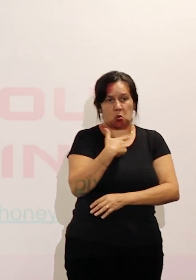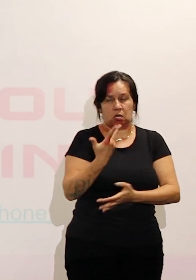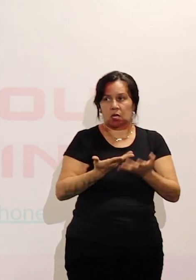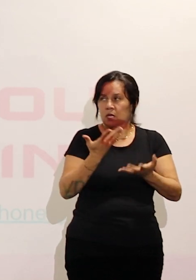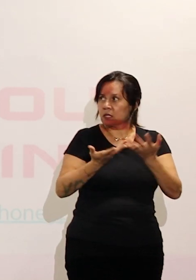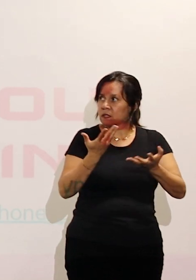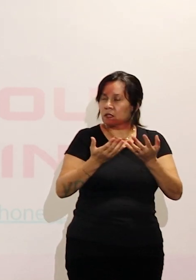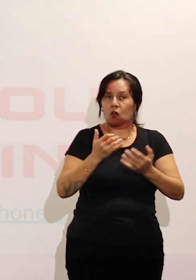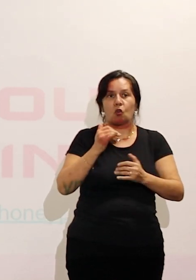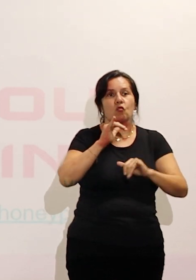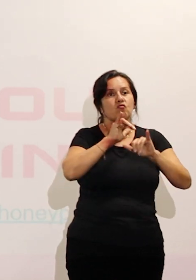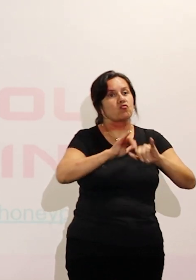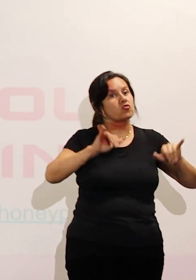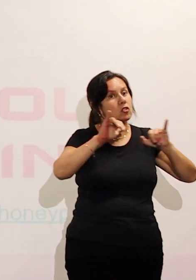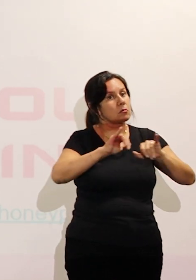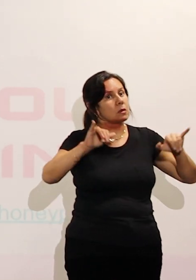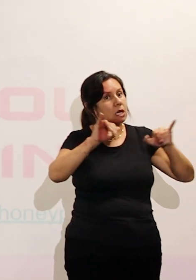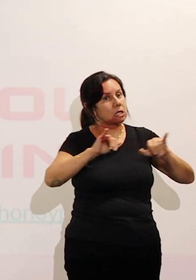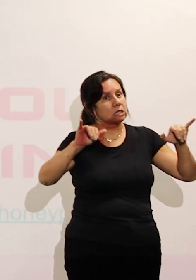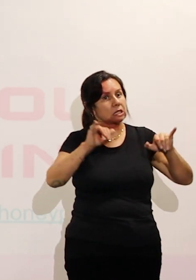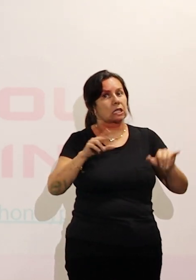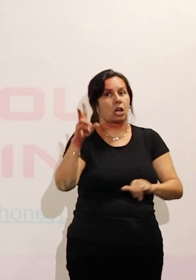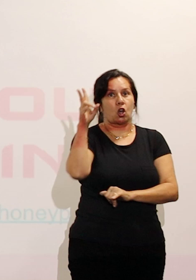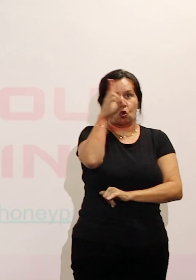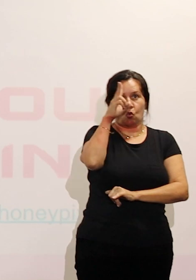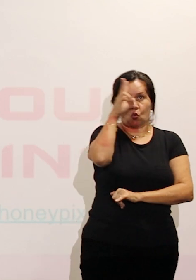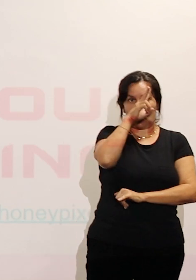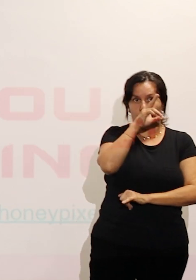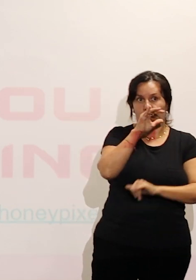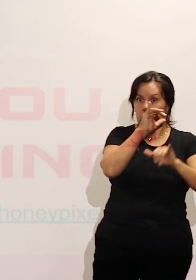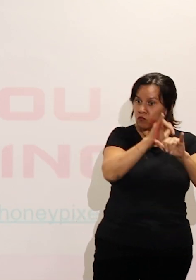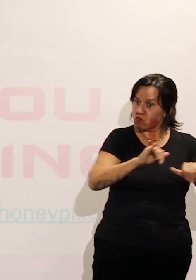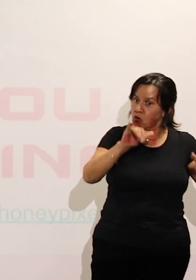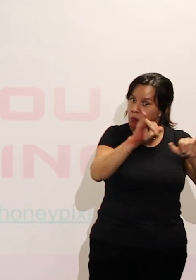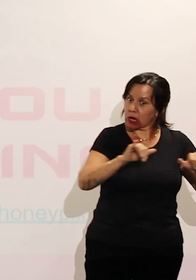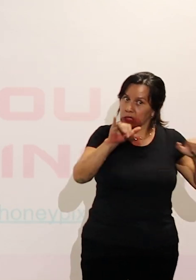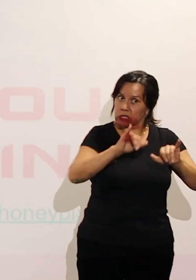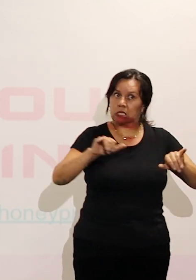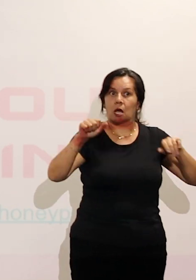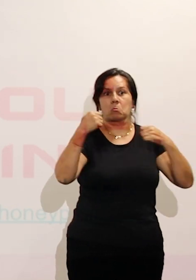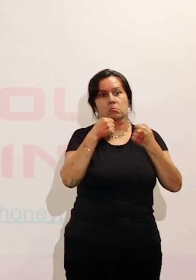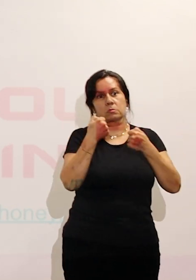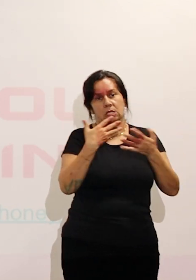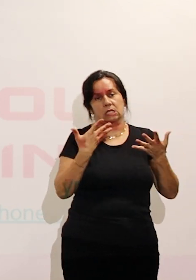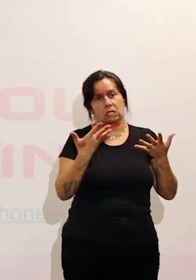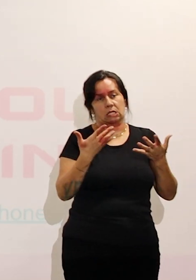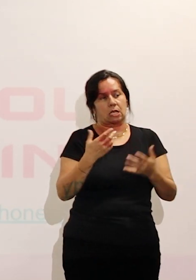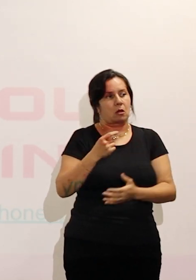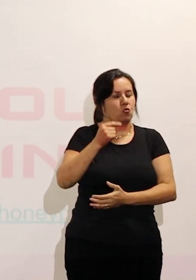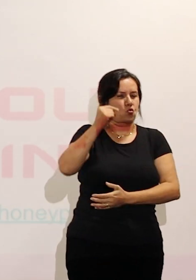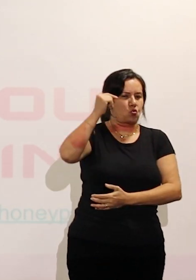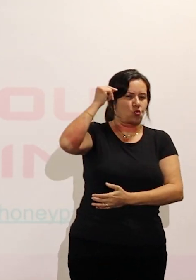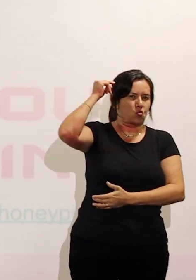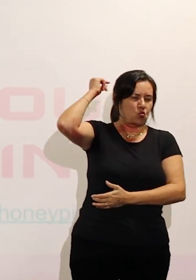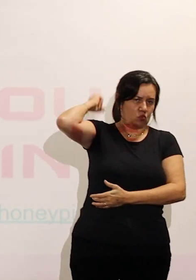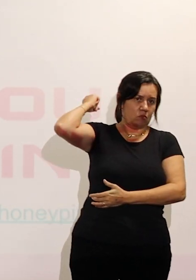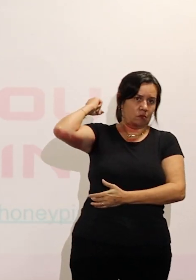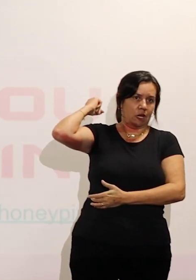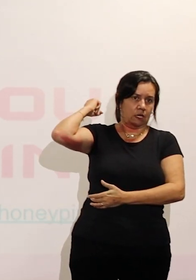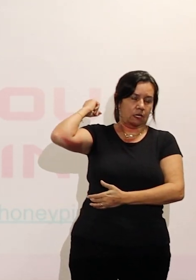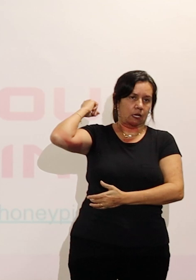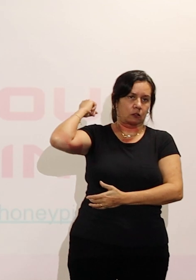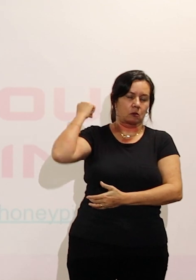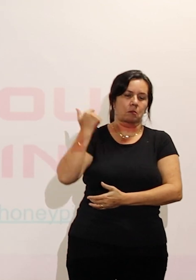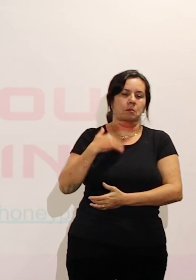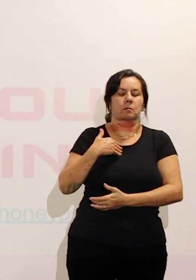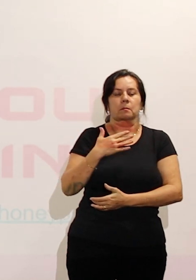algumas informações sobre a história do personagem, principalmente esse, o background dele, assim, o background que a gente fala é o passado dele. Então, assim, os